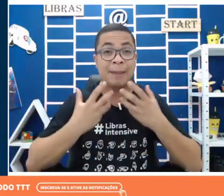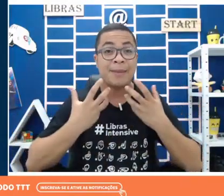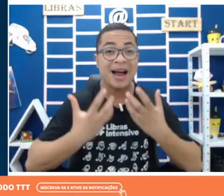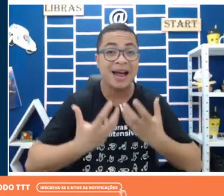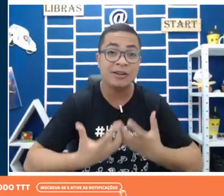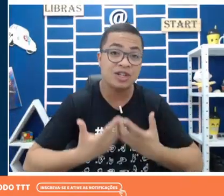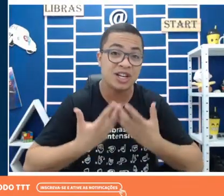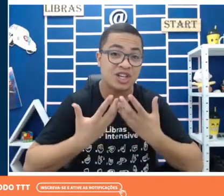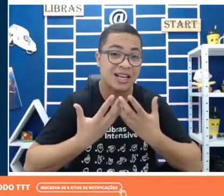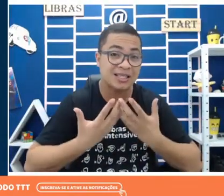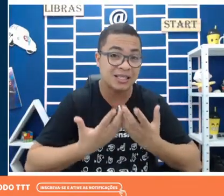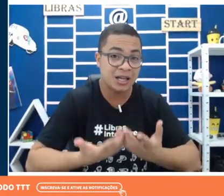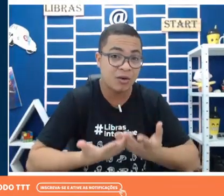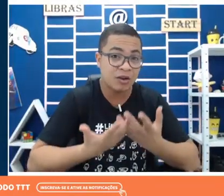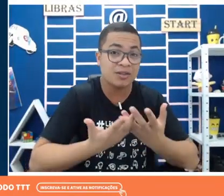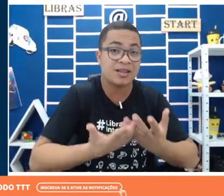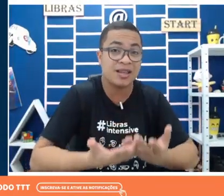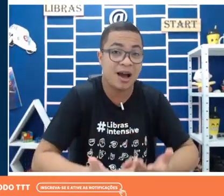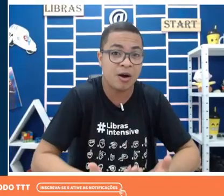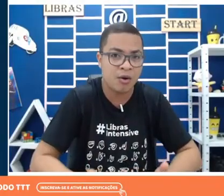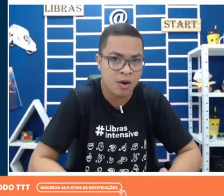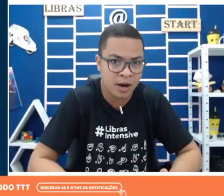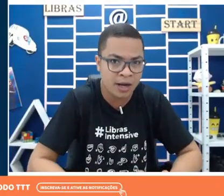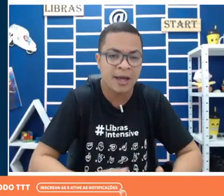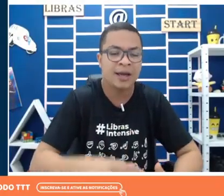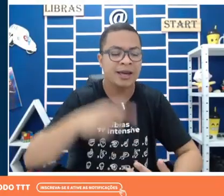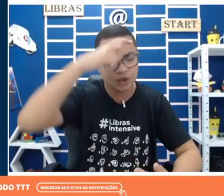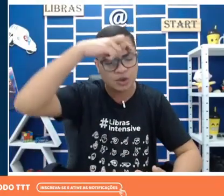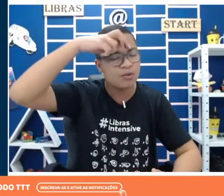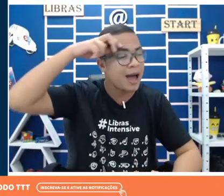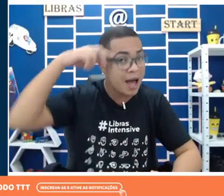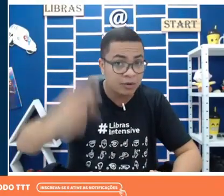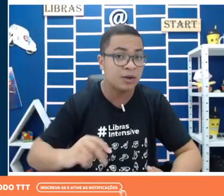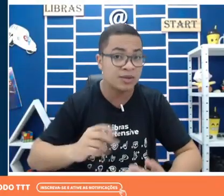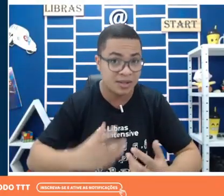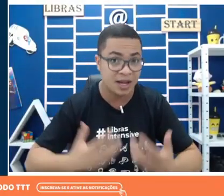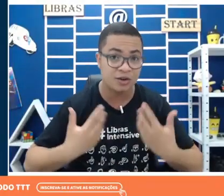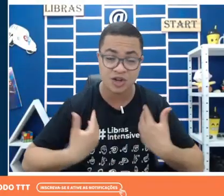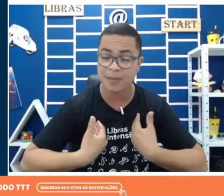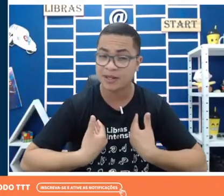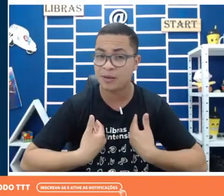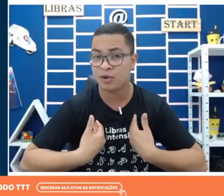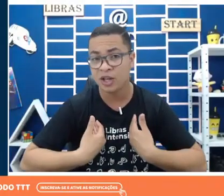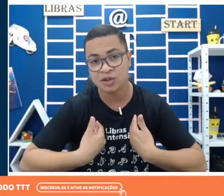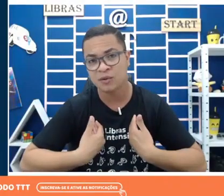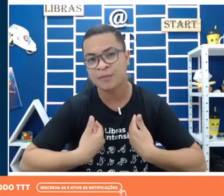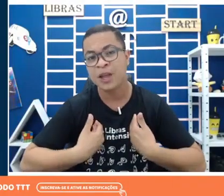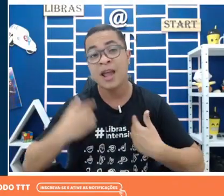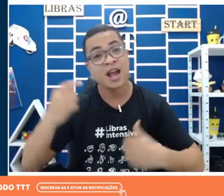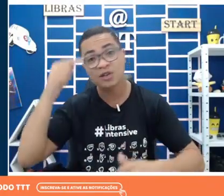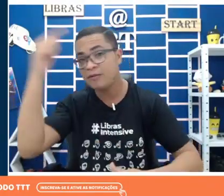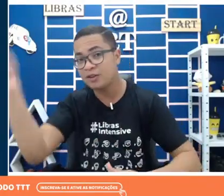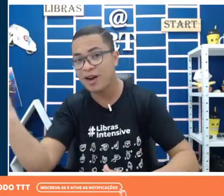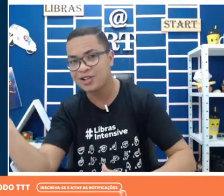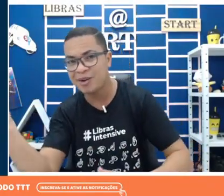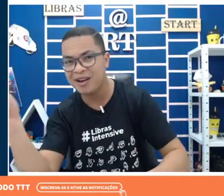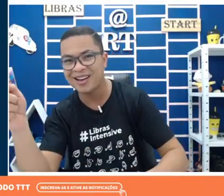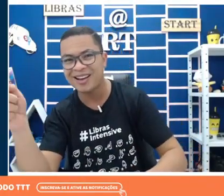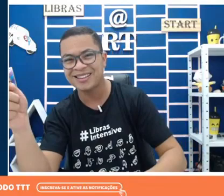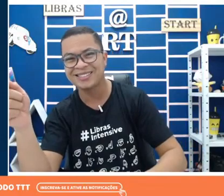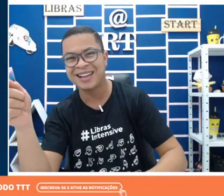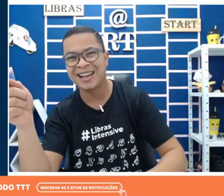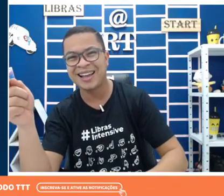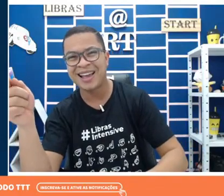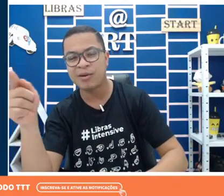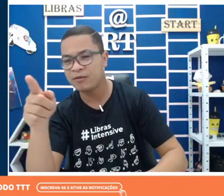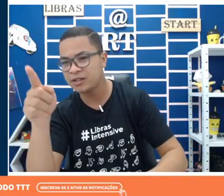esse trabalho de dedicação que você tem agora, que é suado, que eu sei, que eu já passei por isso, é a sua vitória de